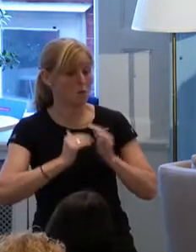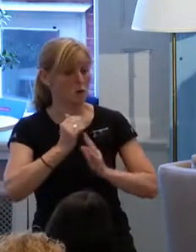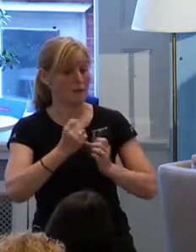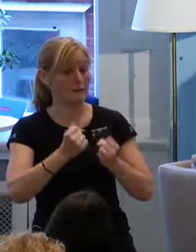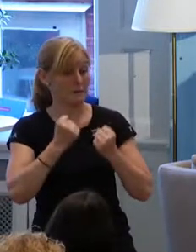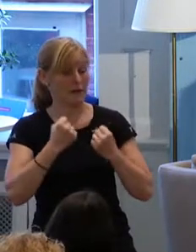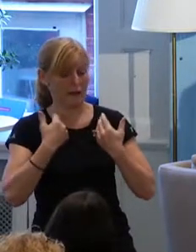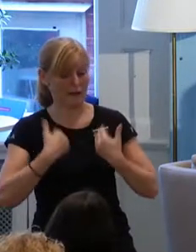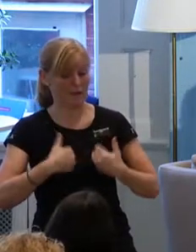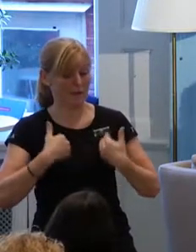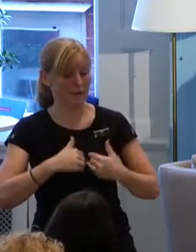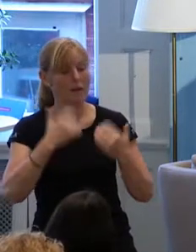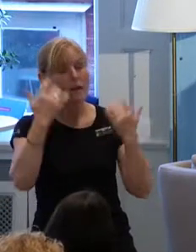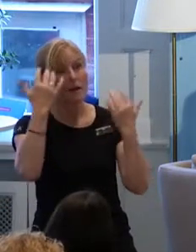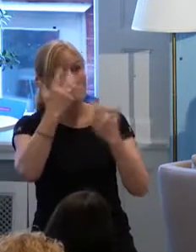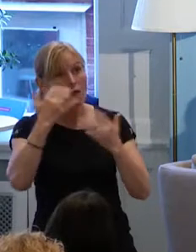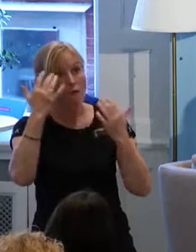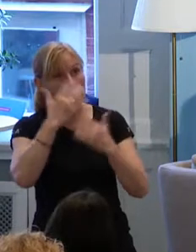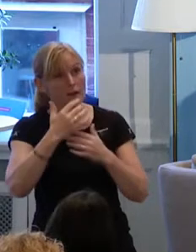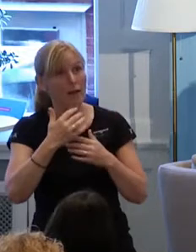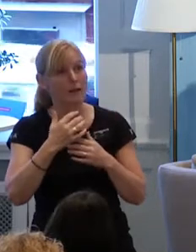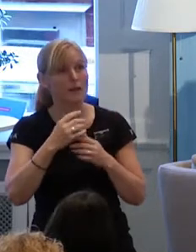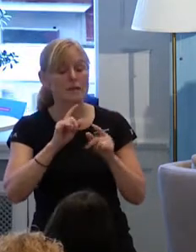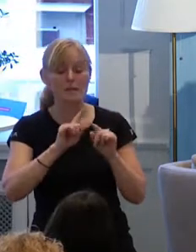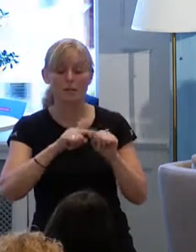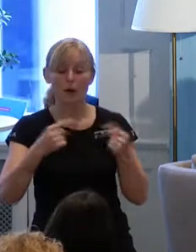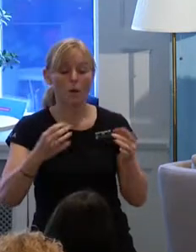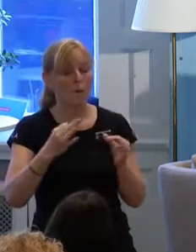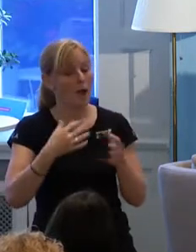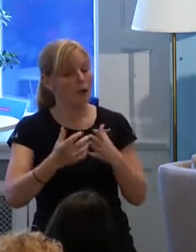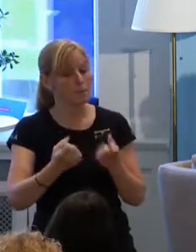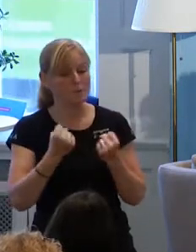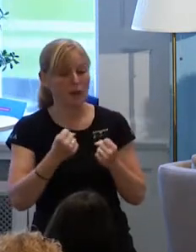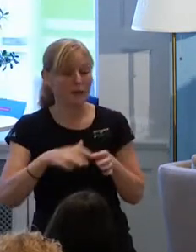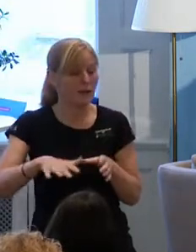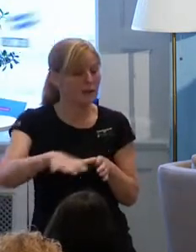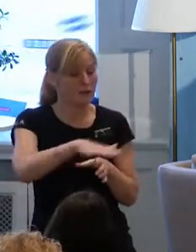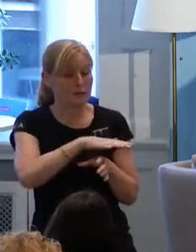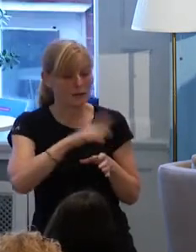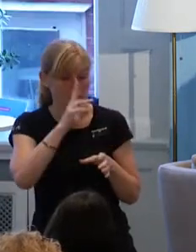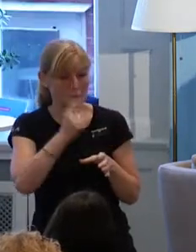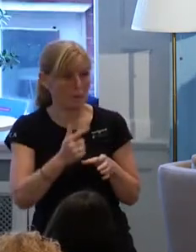starka individer, reflekterande, oberoende av en arbetsmarknad i någon form av